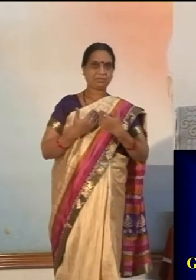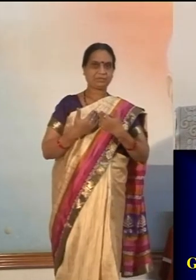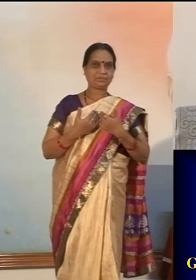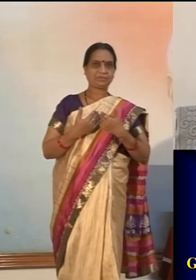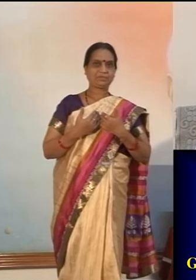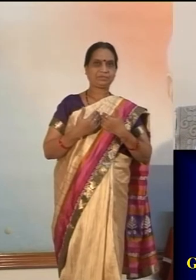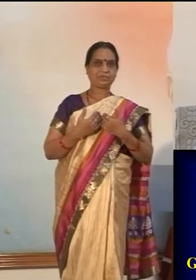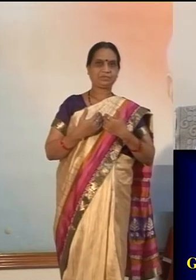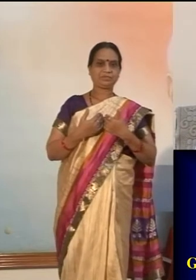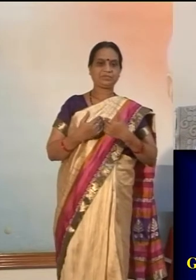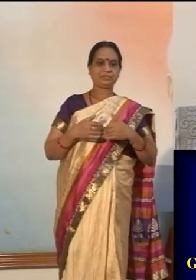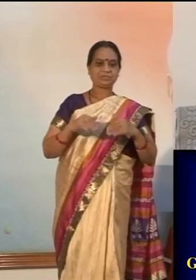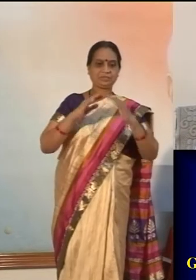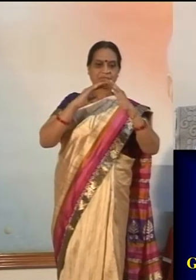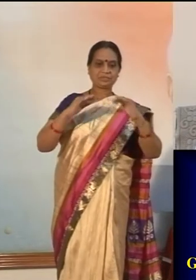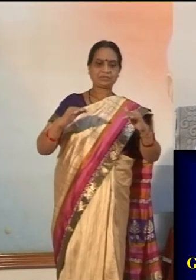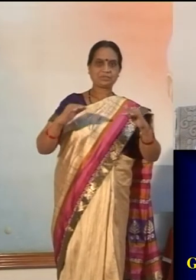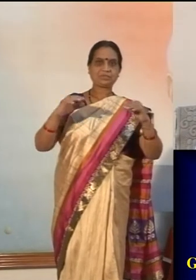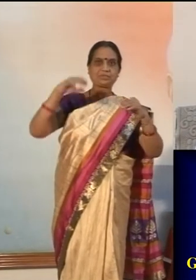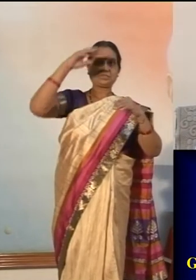मंदिर के बाकी सभी शिष्य